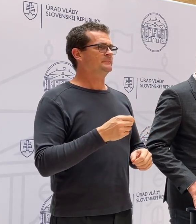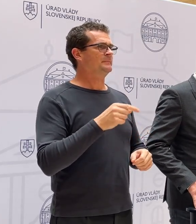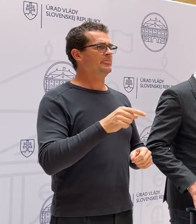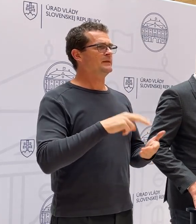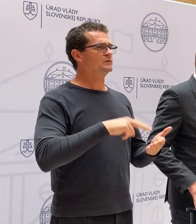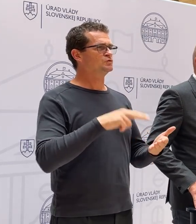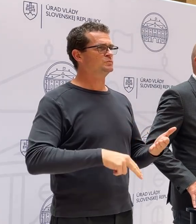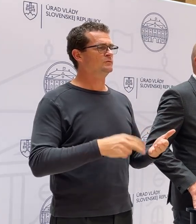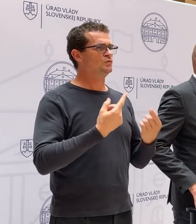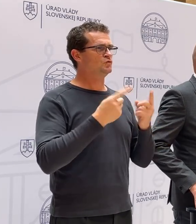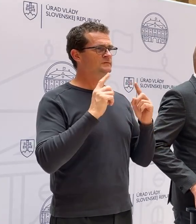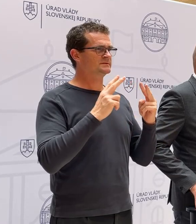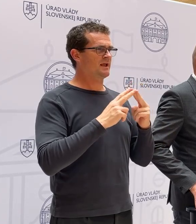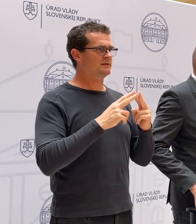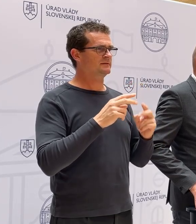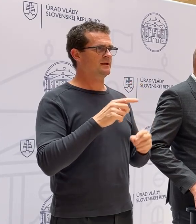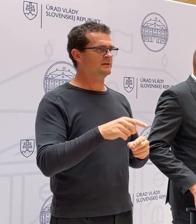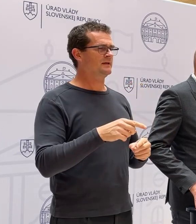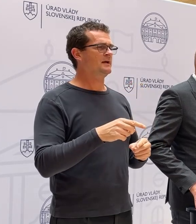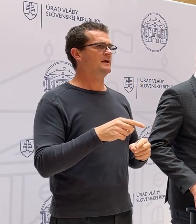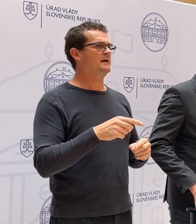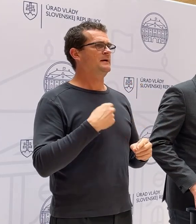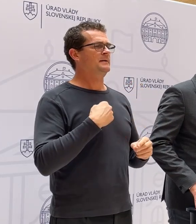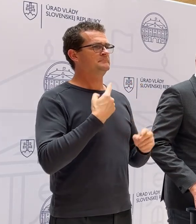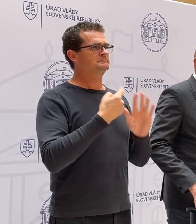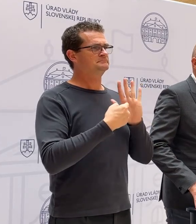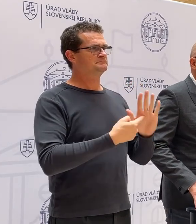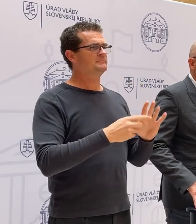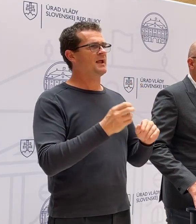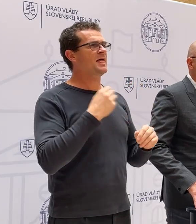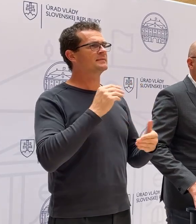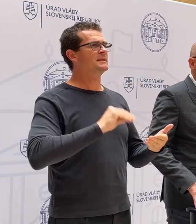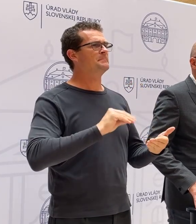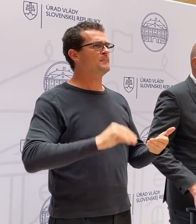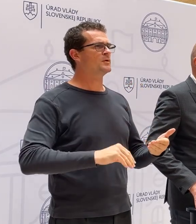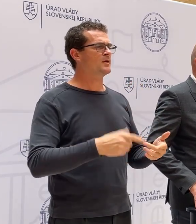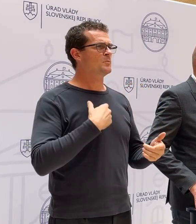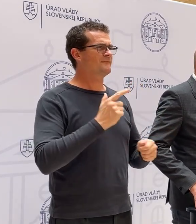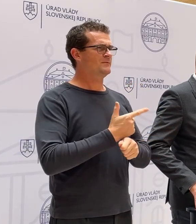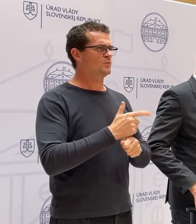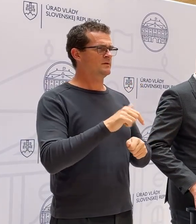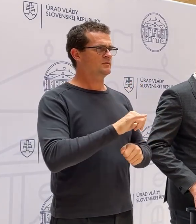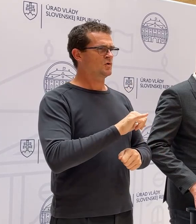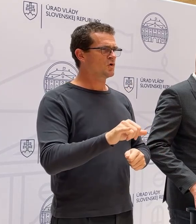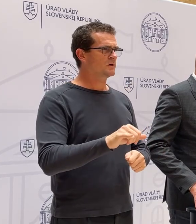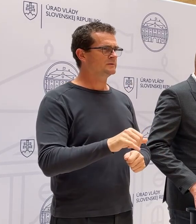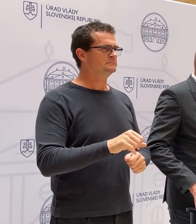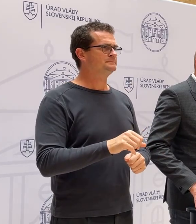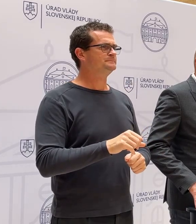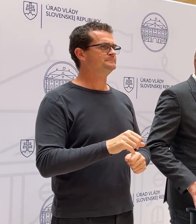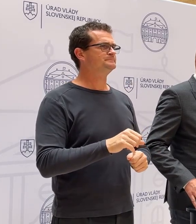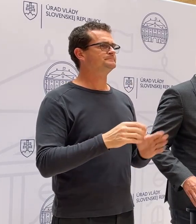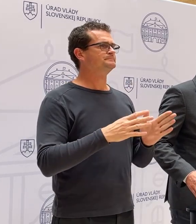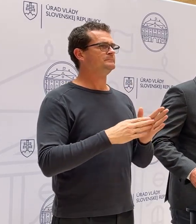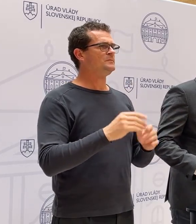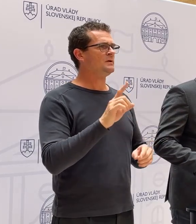tú zmluvu so slovenskými elektrárňami, teda predstavené bolo len memorandum, niekedy vo februári tohto roku,